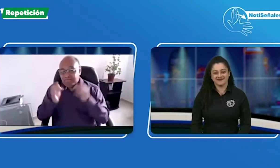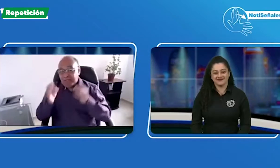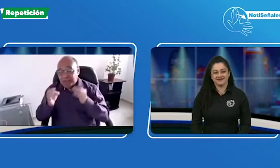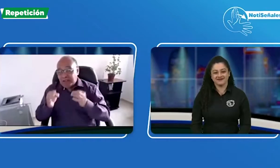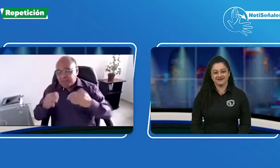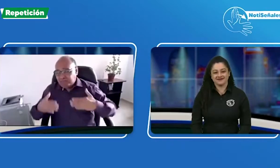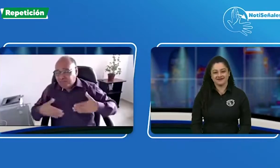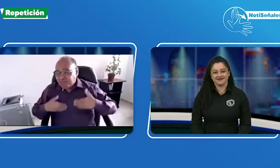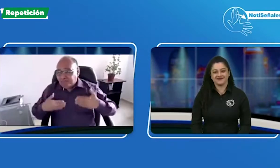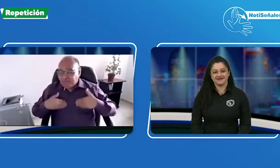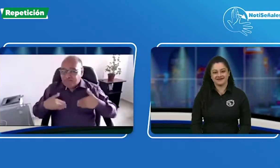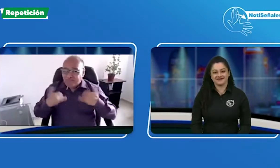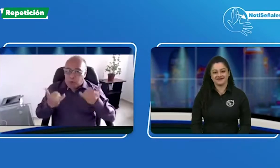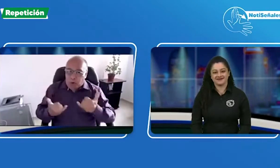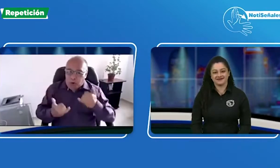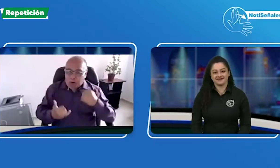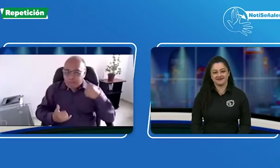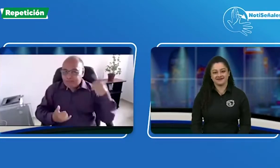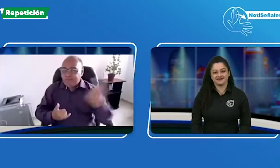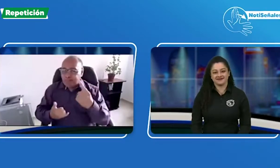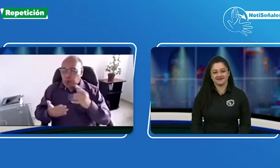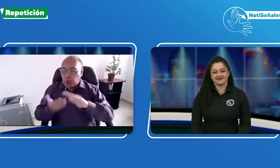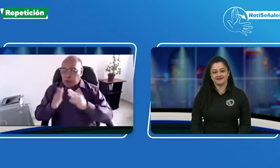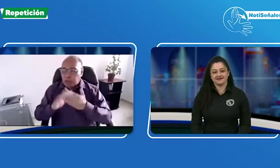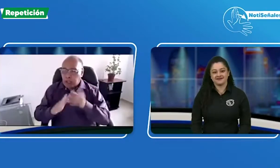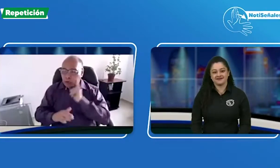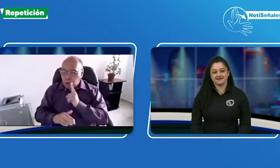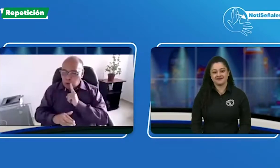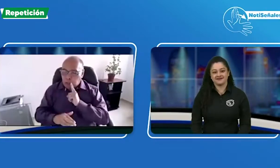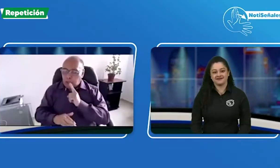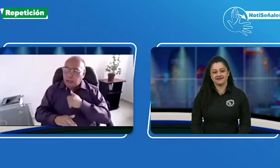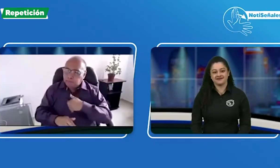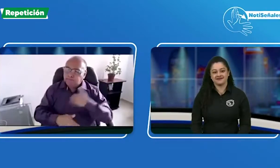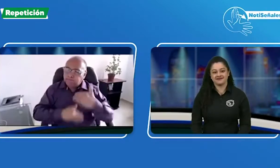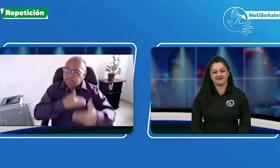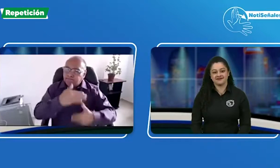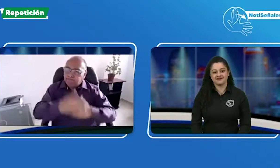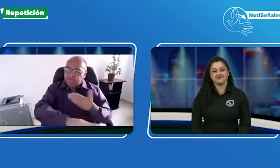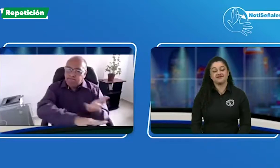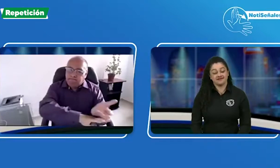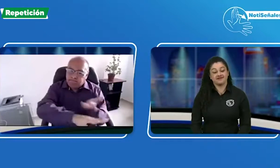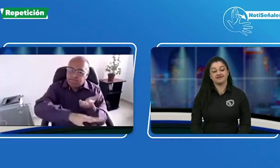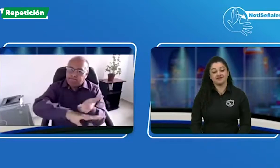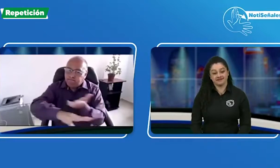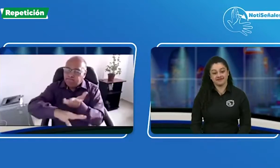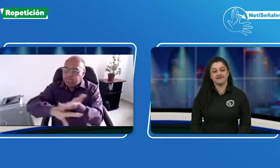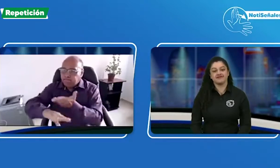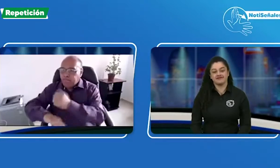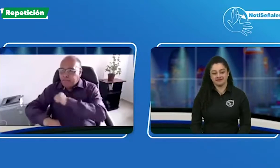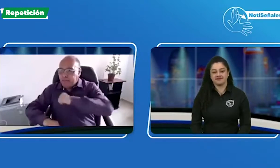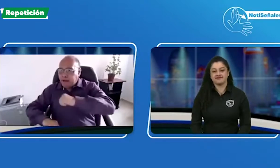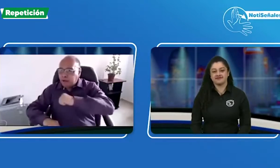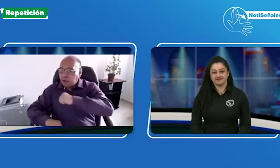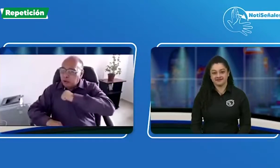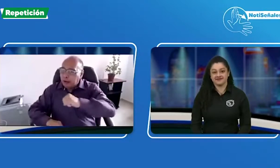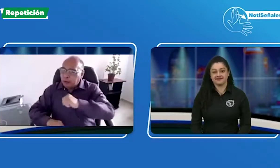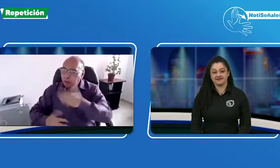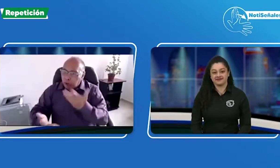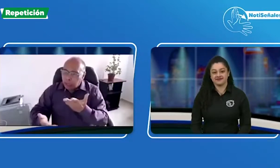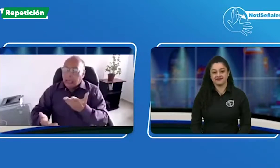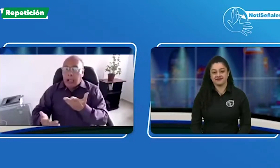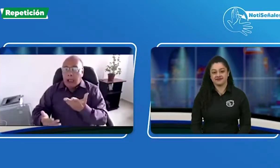conciencia Porque bueno La verdad para nosotros Es de mucho gozo Poder ver Que la comunidad sorda Poco a